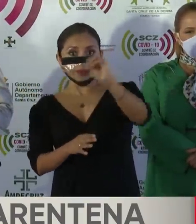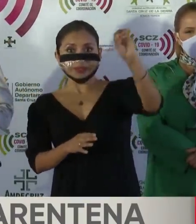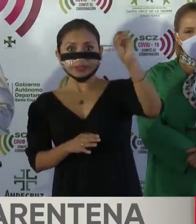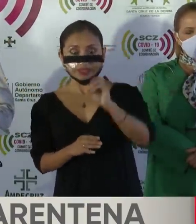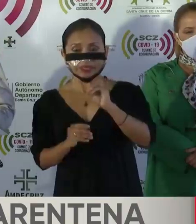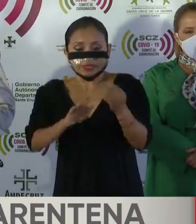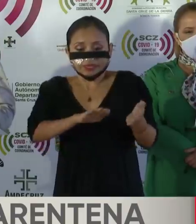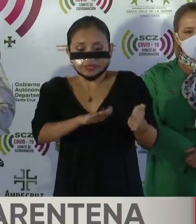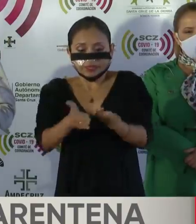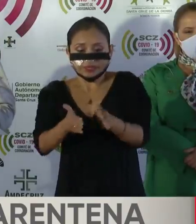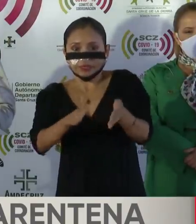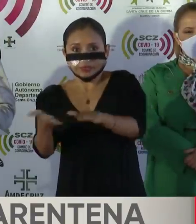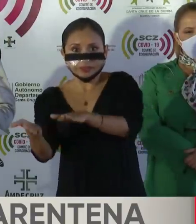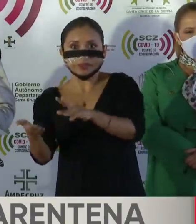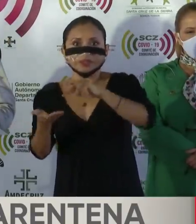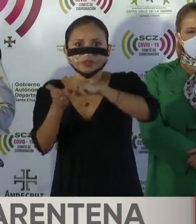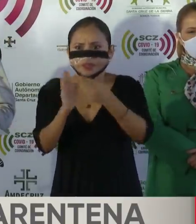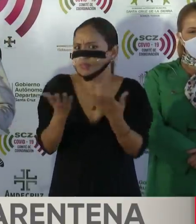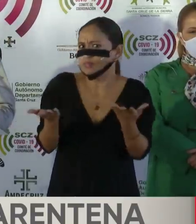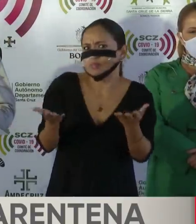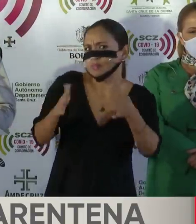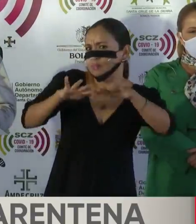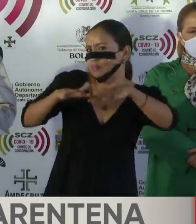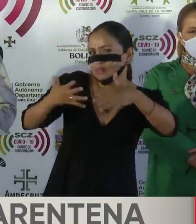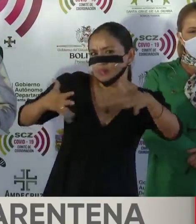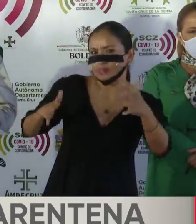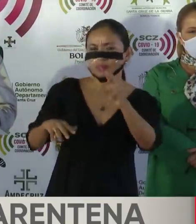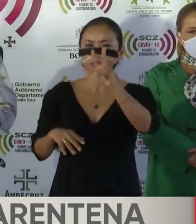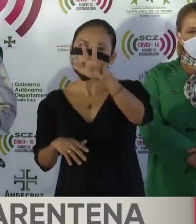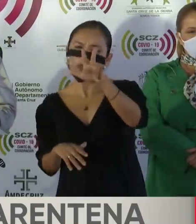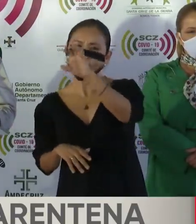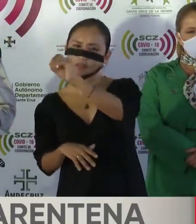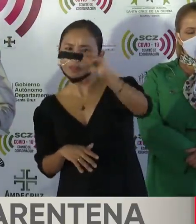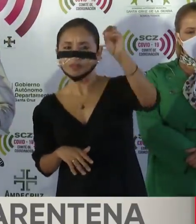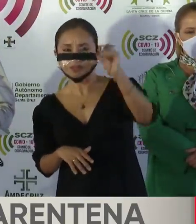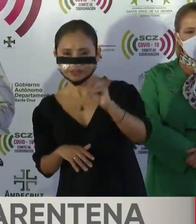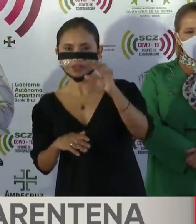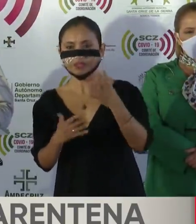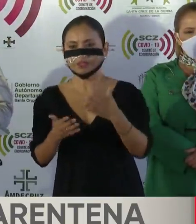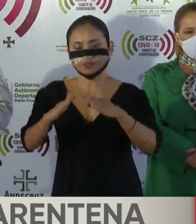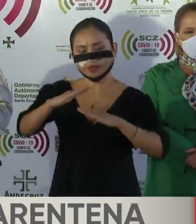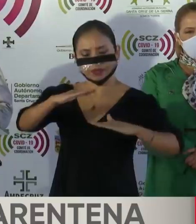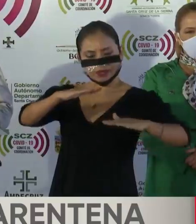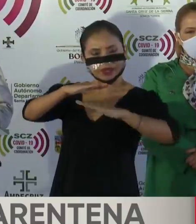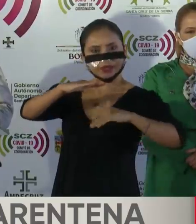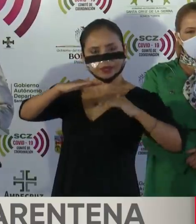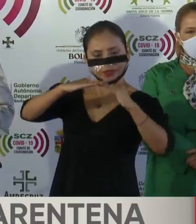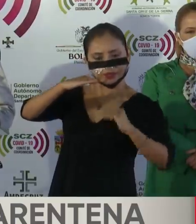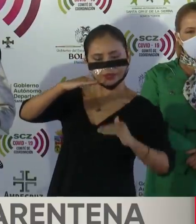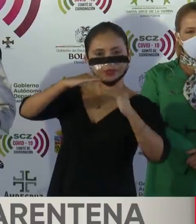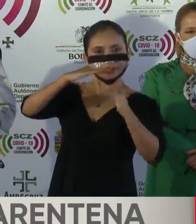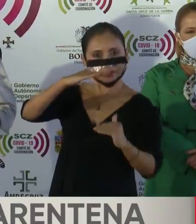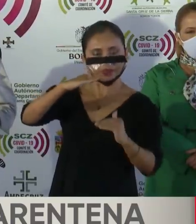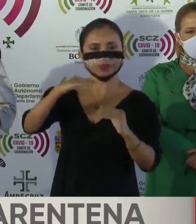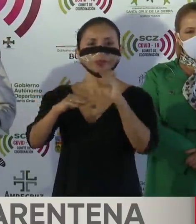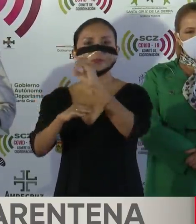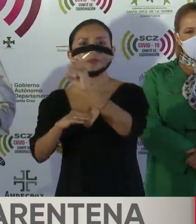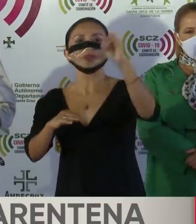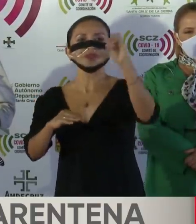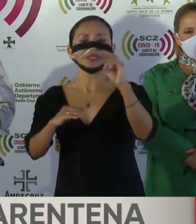de muerte es de algo más del 3%, por debajo del promedio